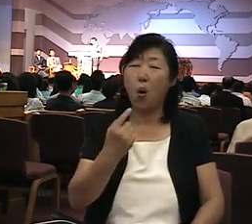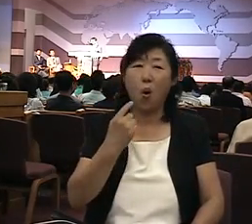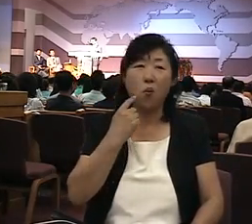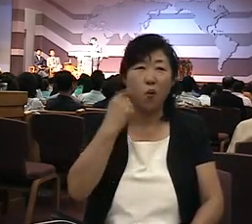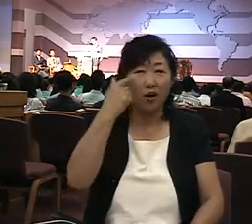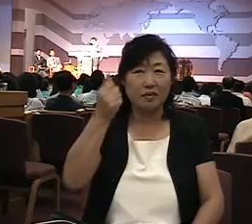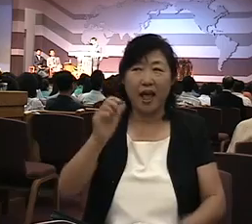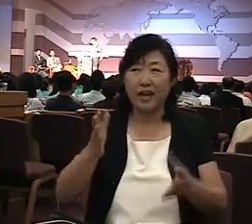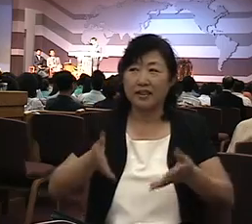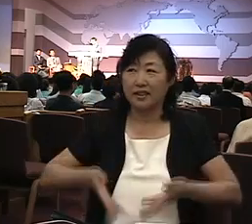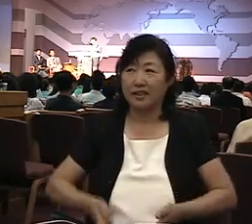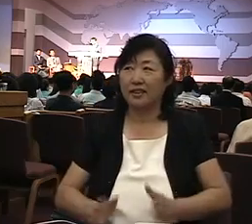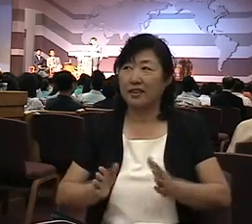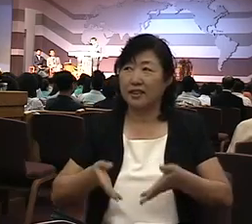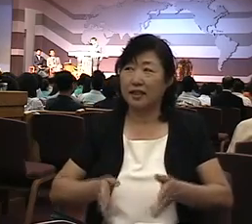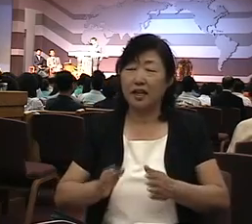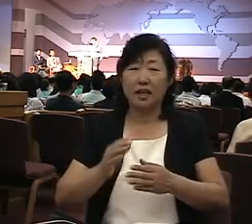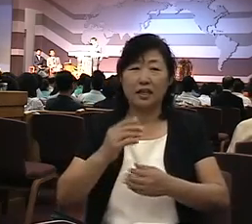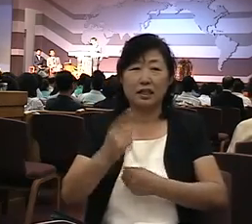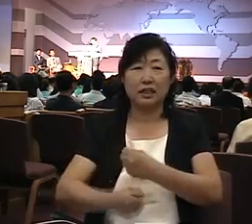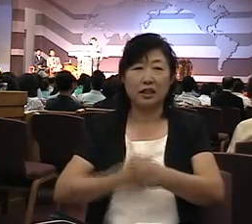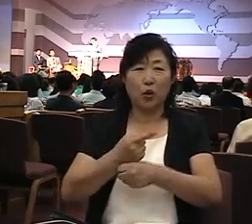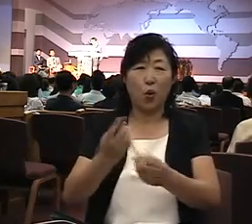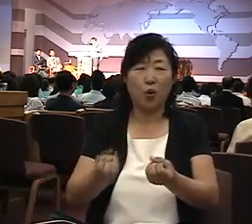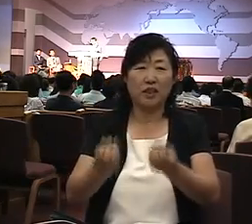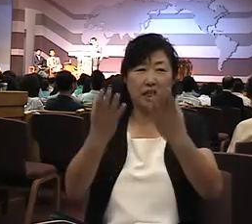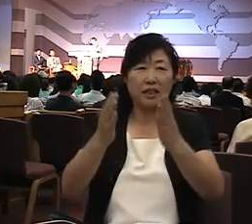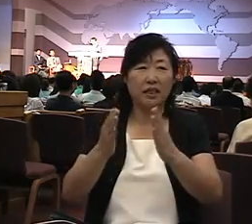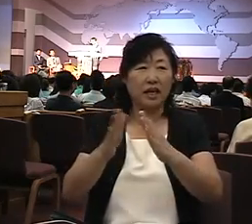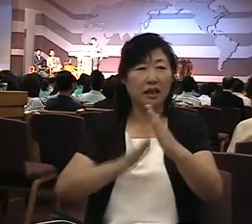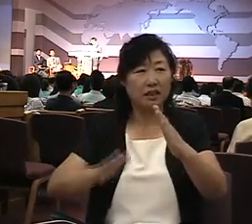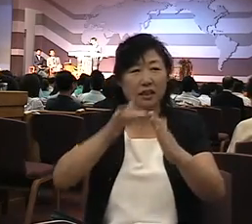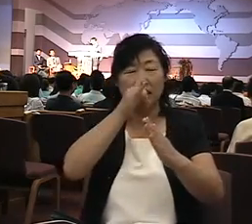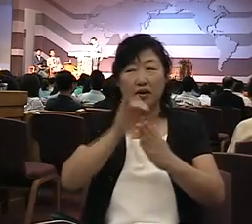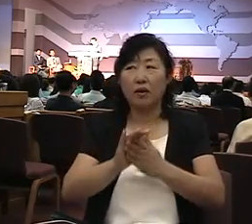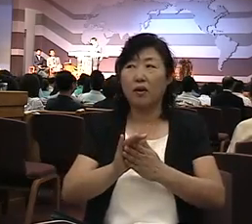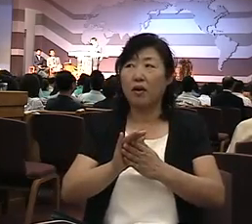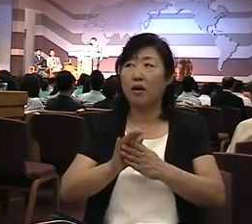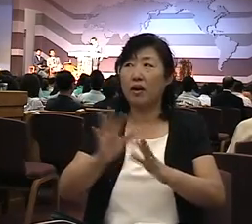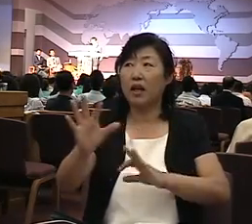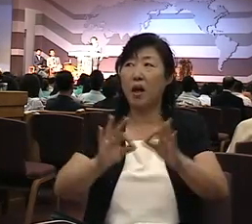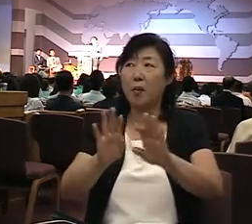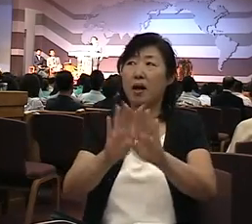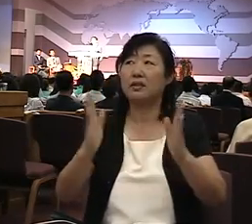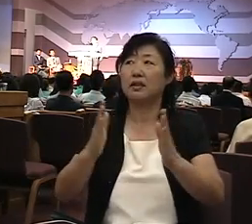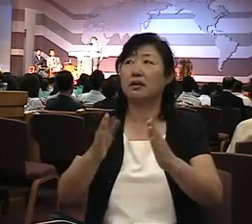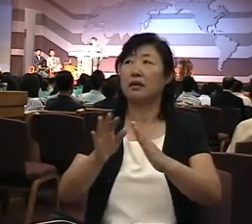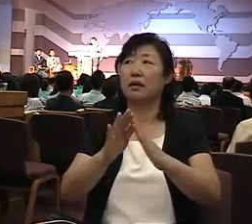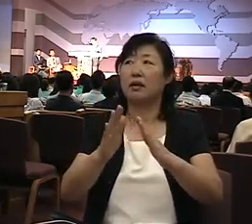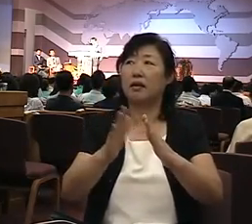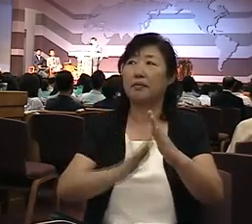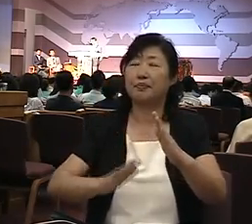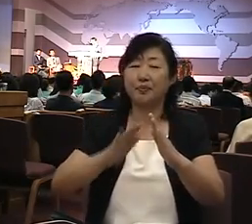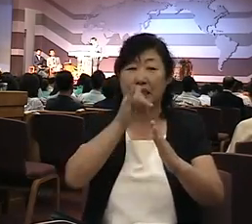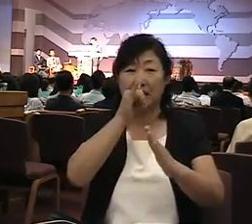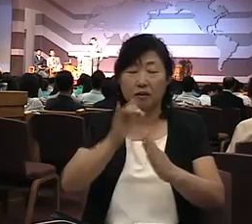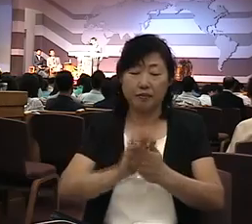전남하셨습니다. 또 돌 잔치한 가정들 있고요. 개업하신 가정들이 있습니다. 모두 우리 주님의 크신 은혜와